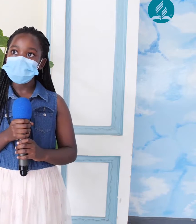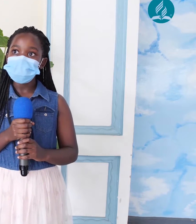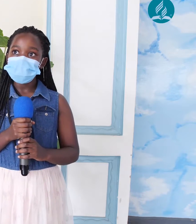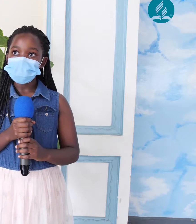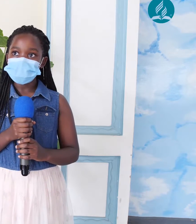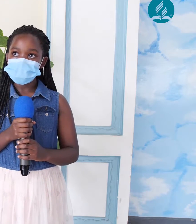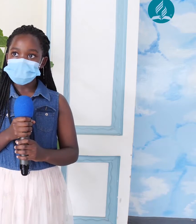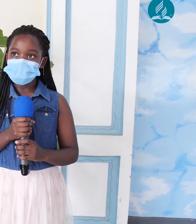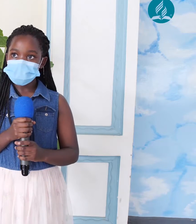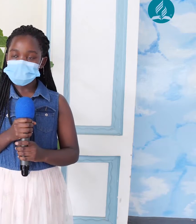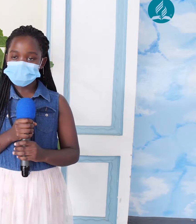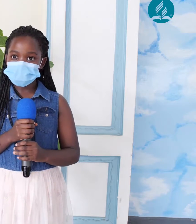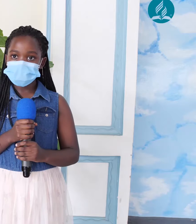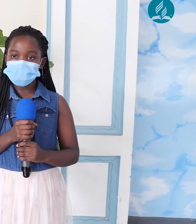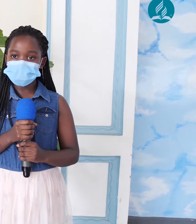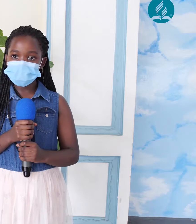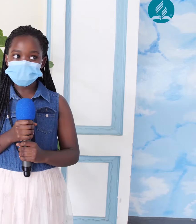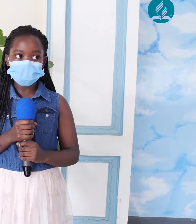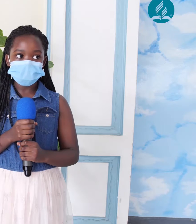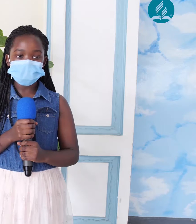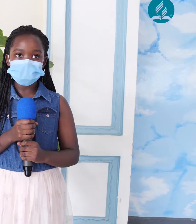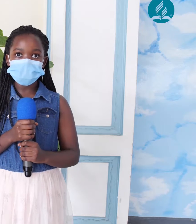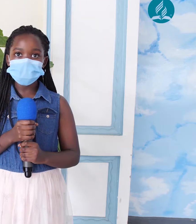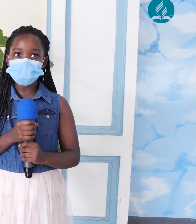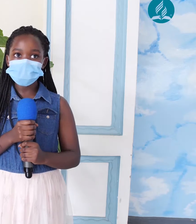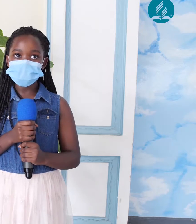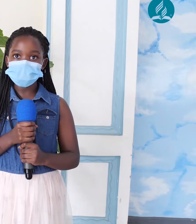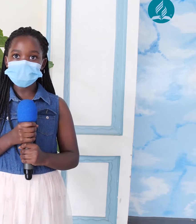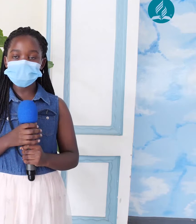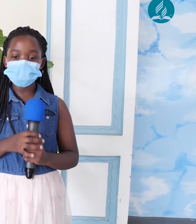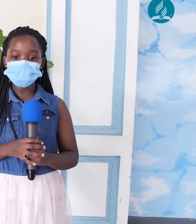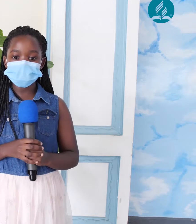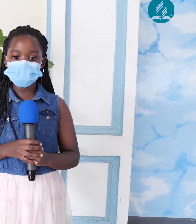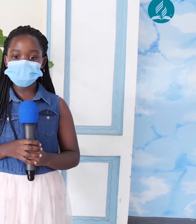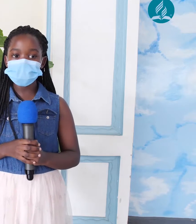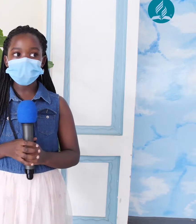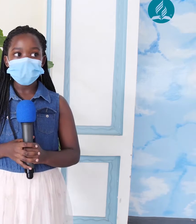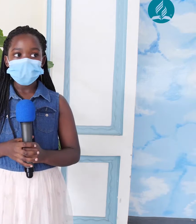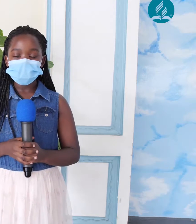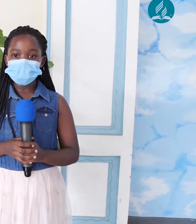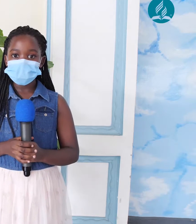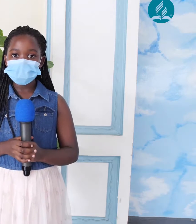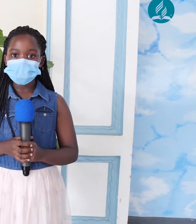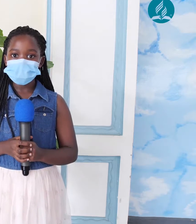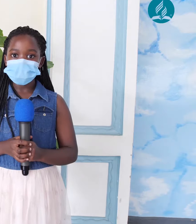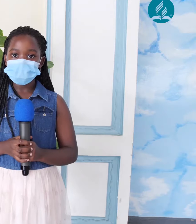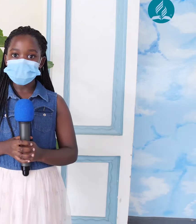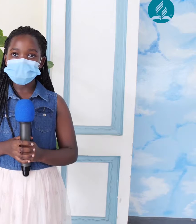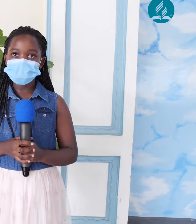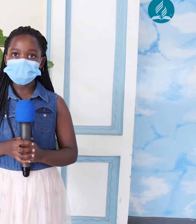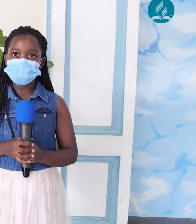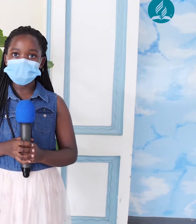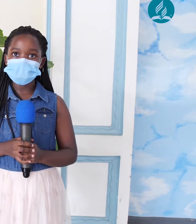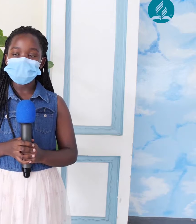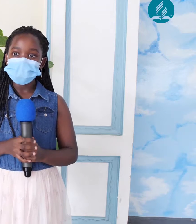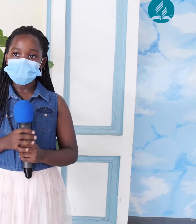Umuyuda. Bamurega kuri Hamani, Hamani bamubwira ko na Mordekayi yari Umuyuda. Hamani abimenye